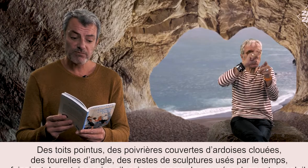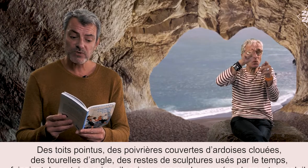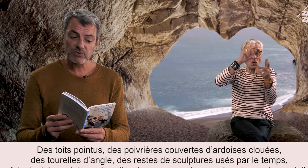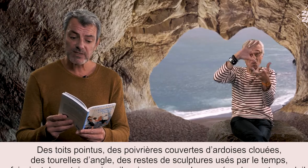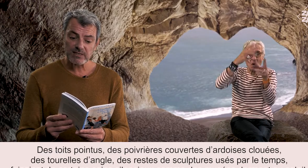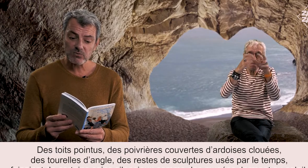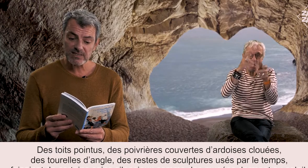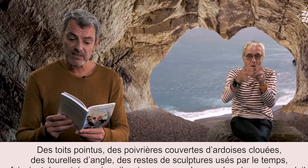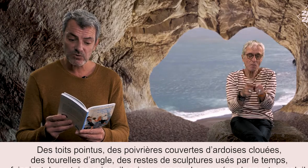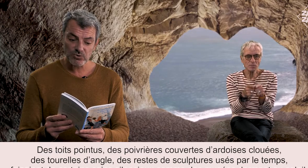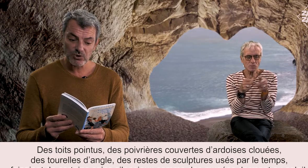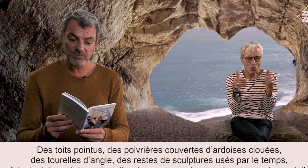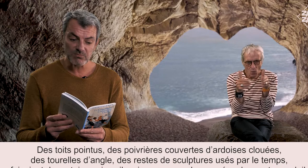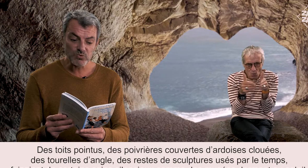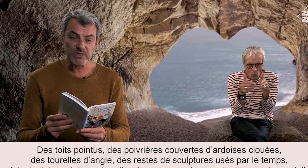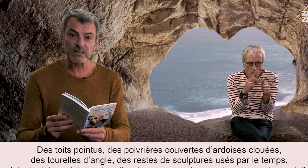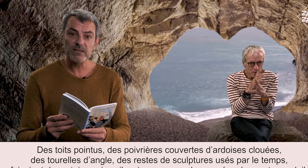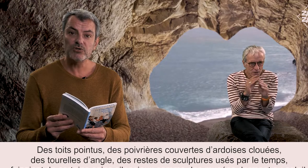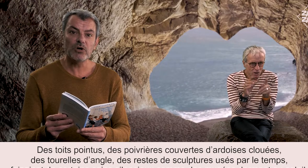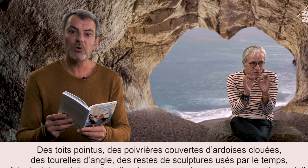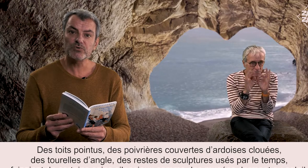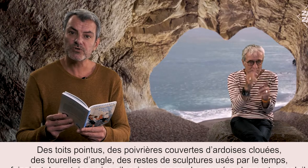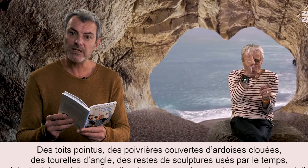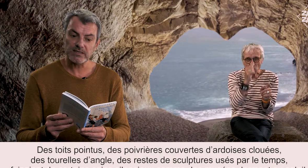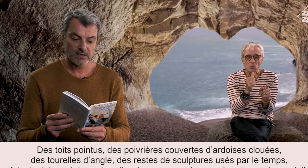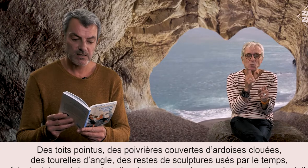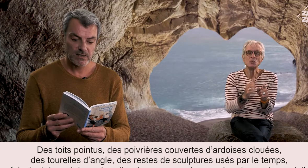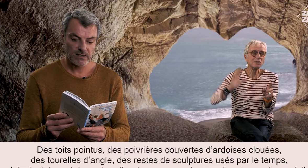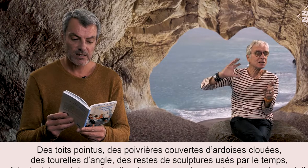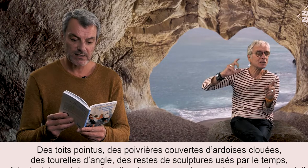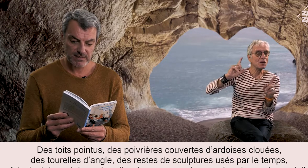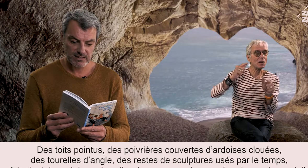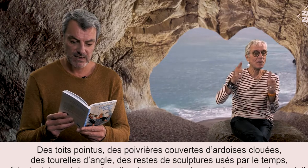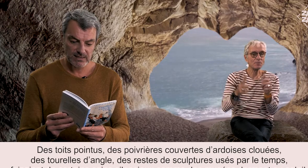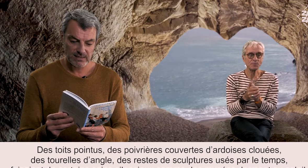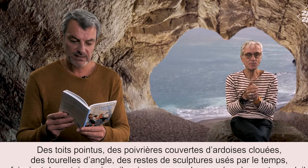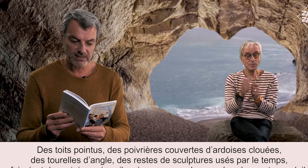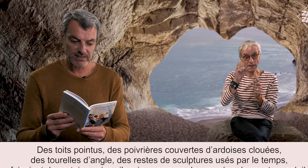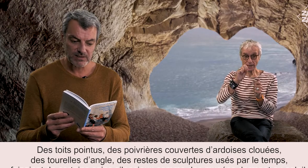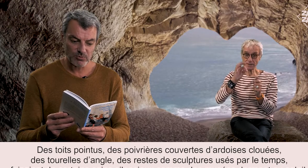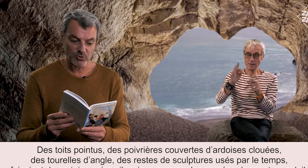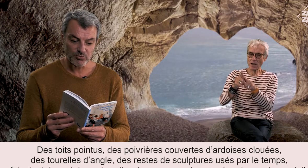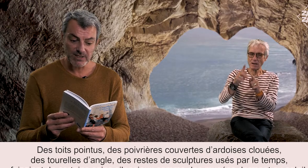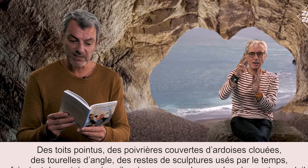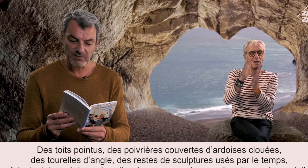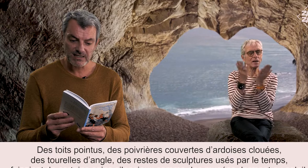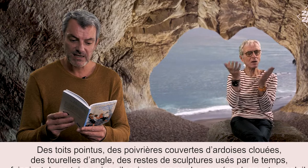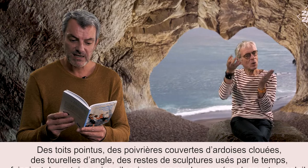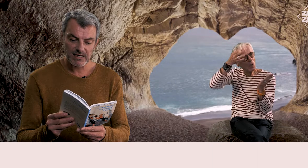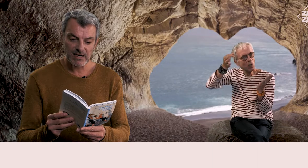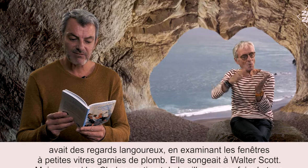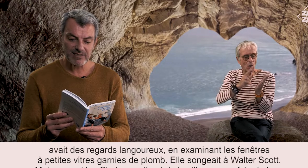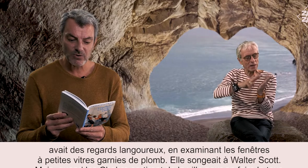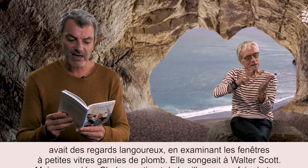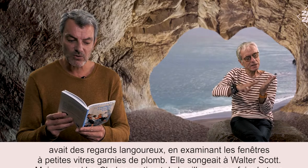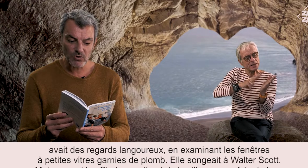faisaient de certains coins silencieux comme des musées dormant au soleil. Estelle, qui disait des romans depuis qu'elle était mariée,